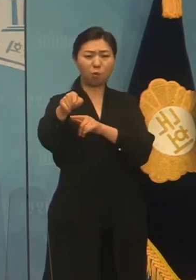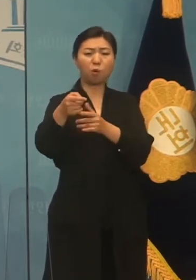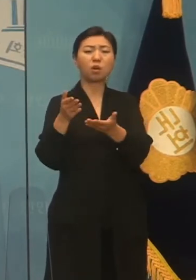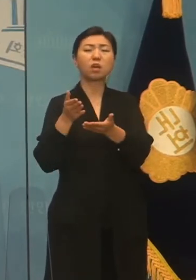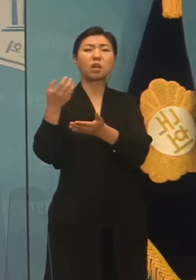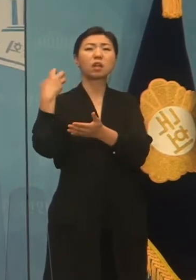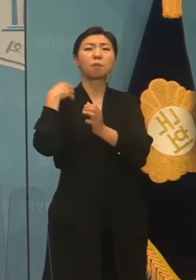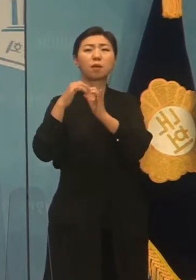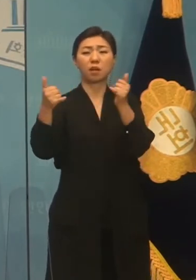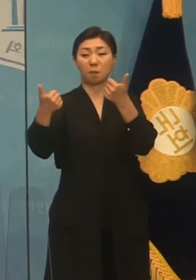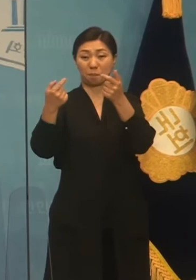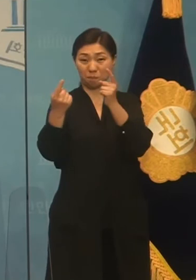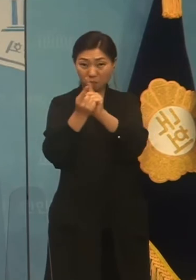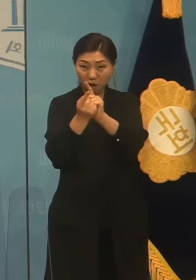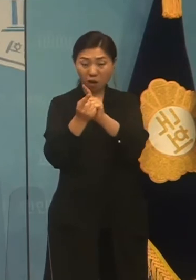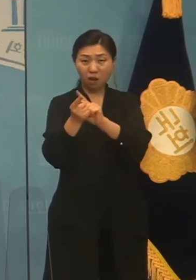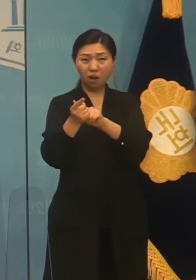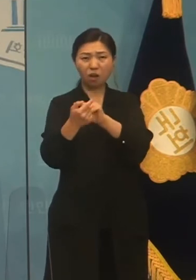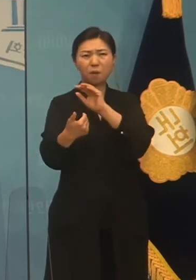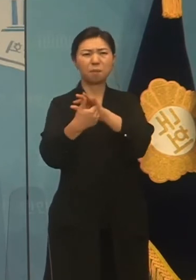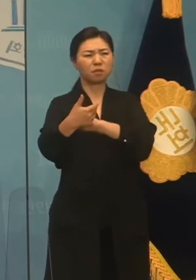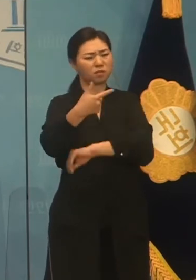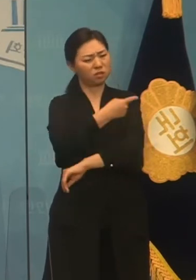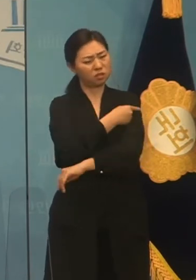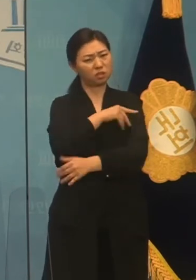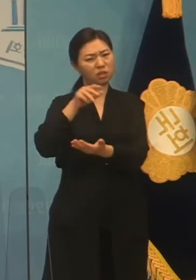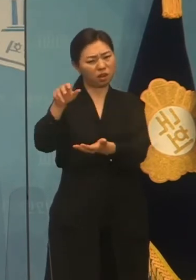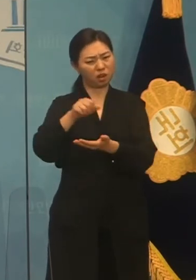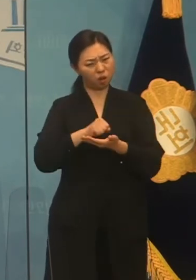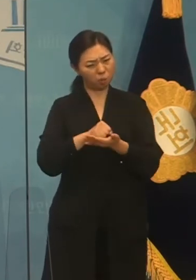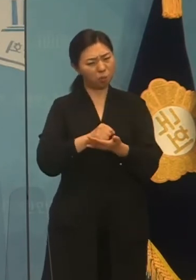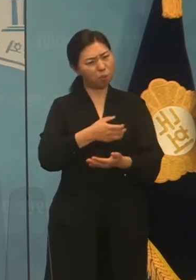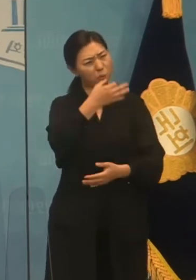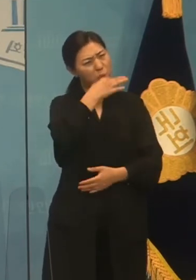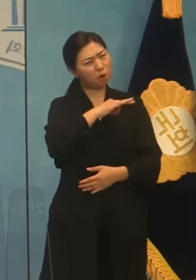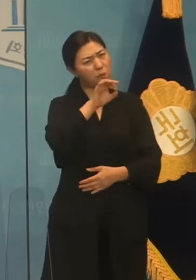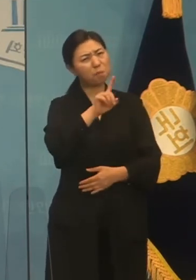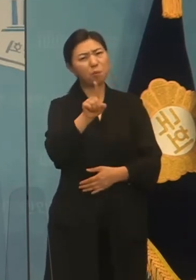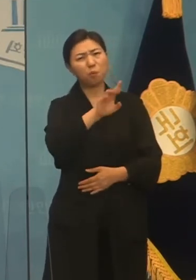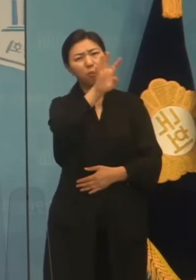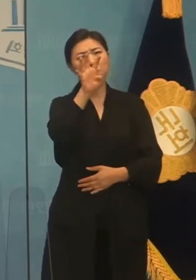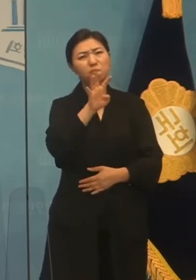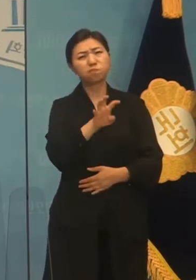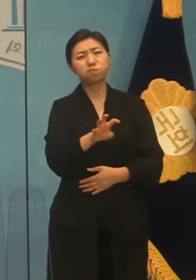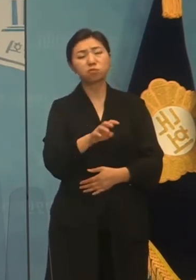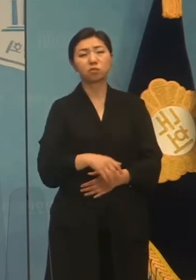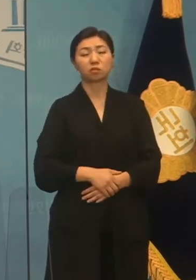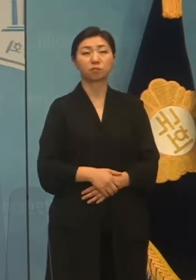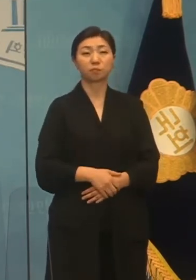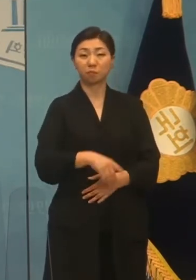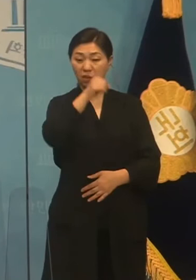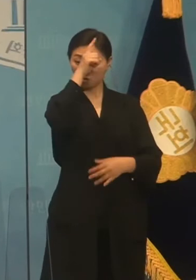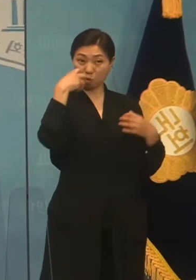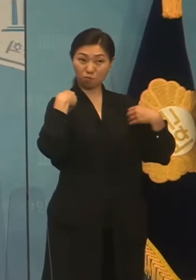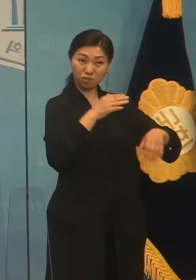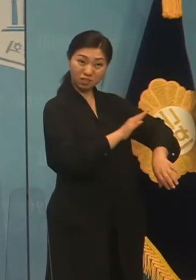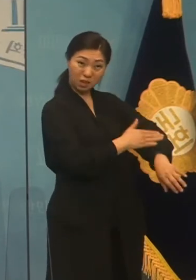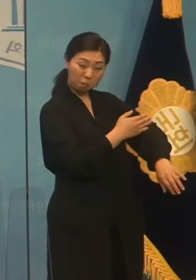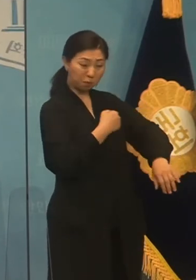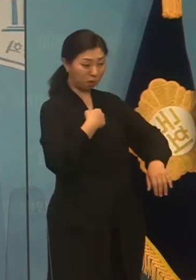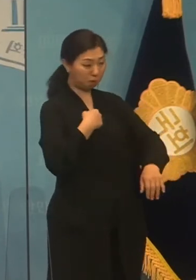것이 백신 수급에 어떤 효과가 있을지 의문이 듭니다. 정부가 못하니 우리가